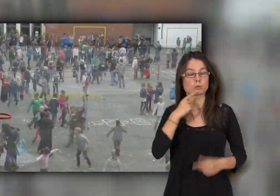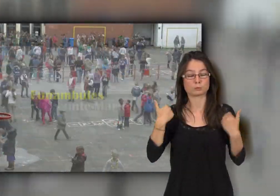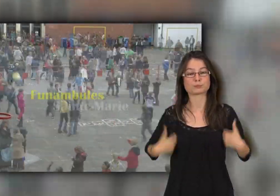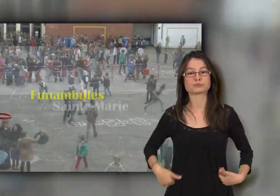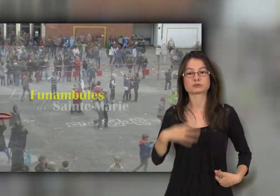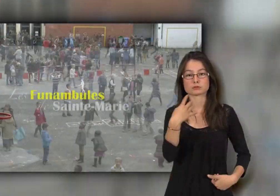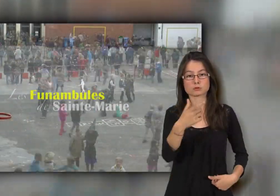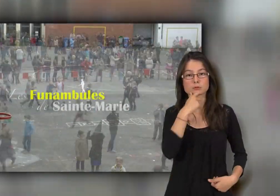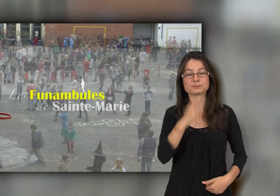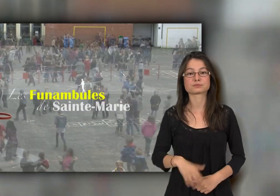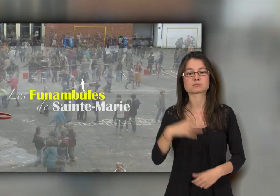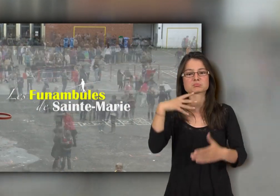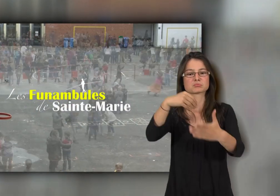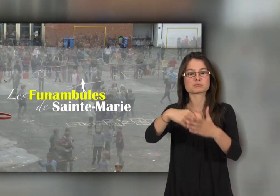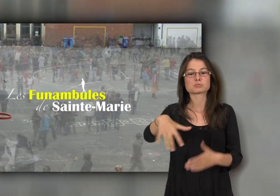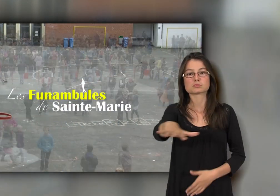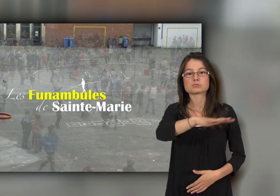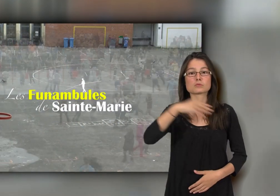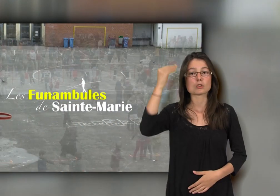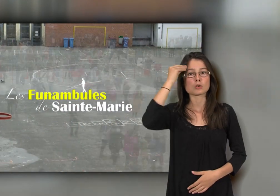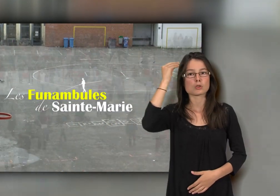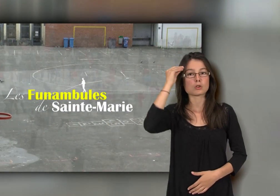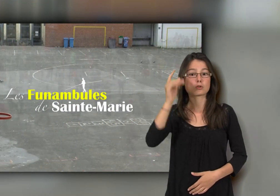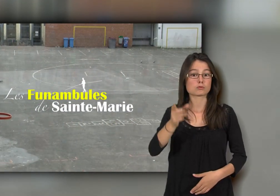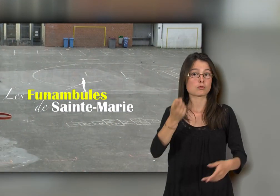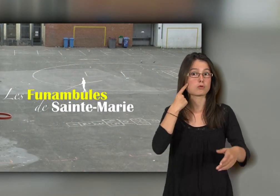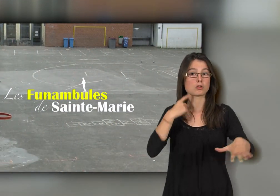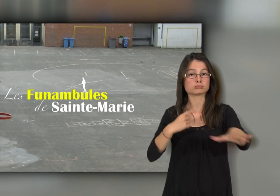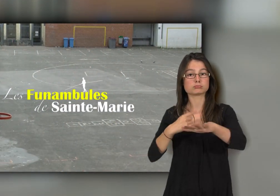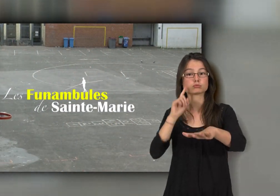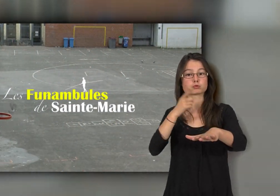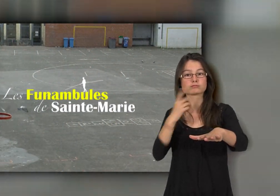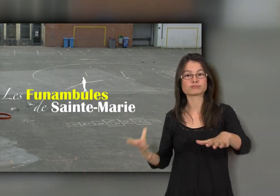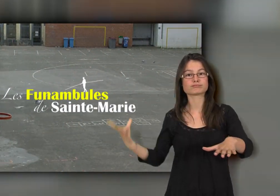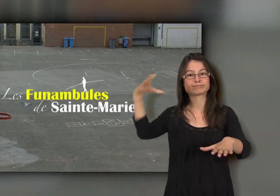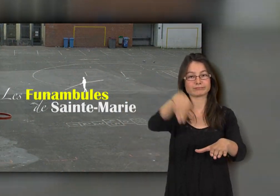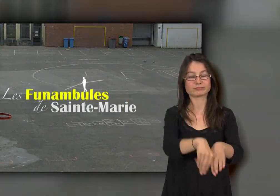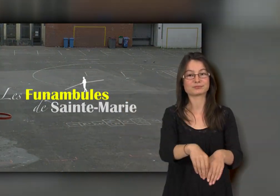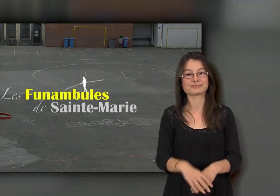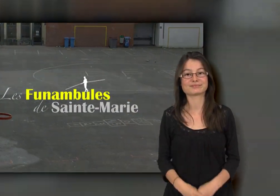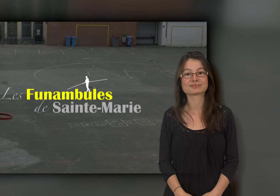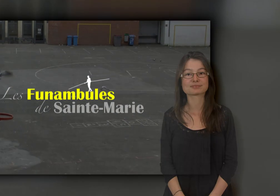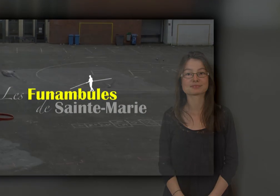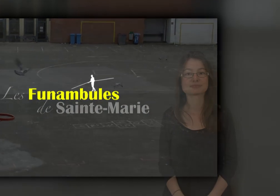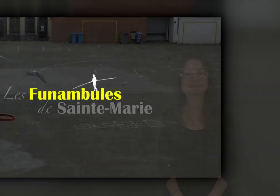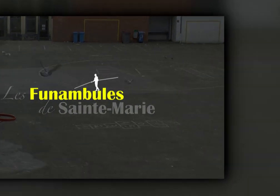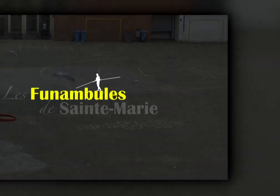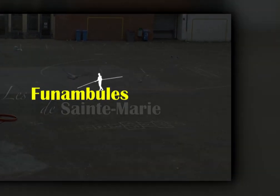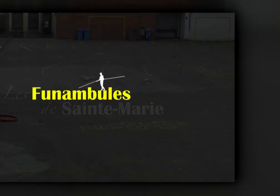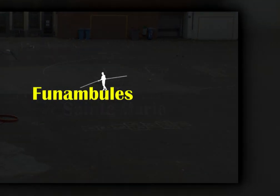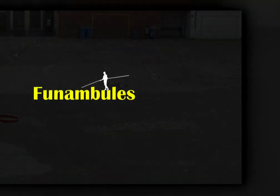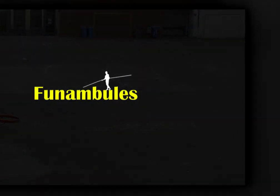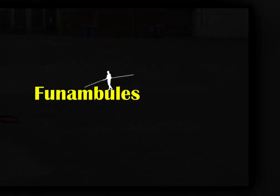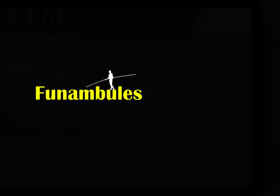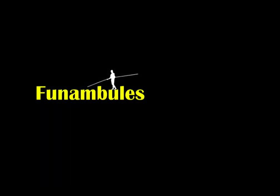ça. Je vais peut-être d'abord me présenter. Je m'appelle Gilles, j'ai 16 ans et je suis sourd. Mon école, c'est